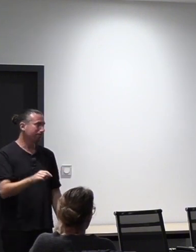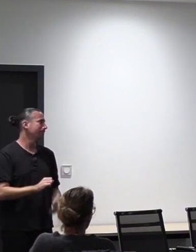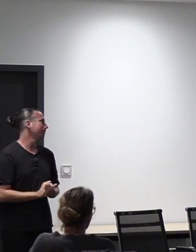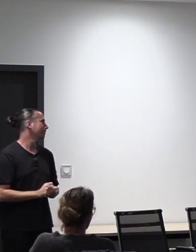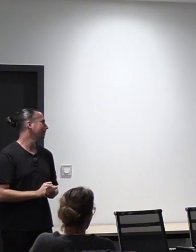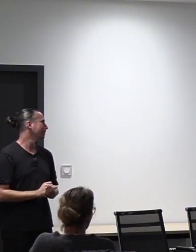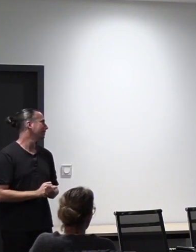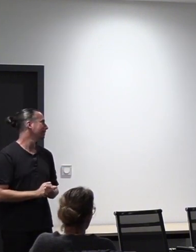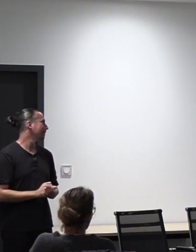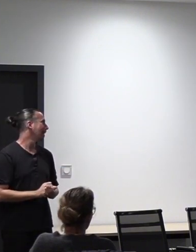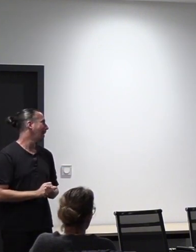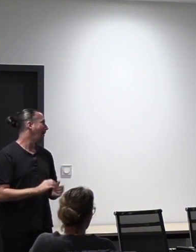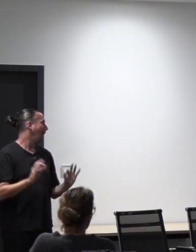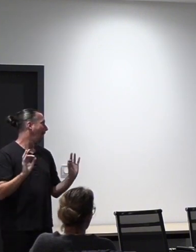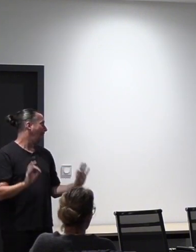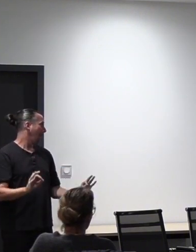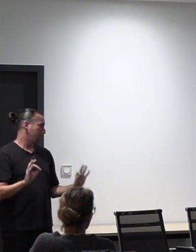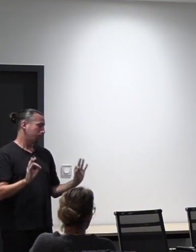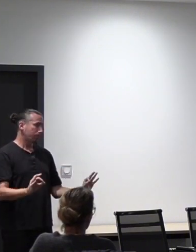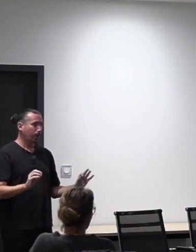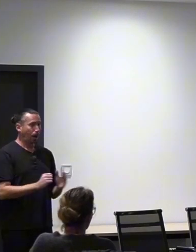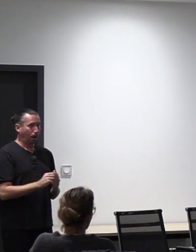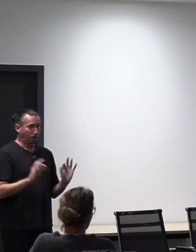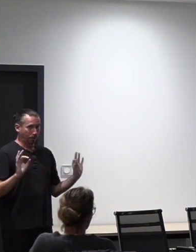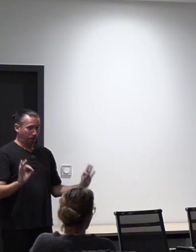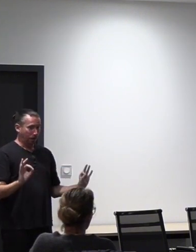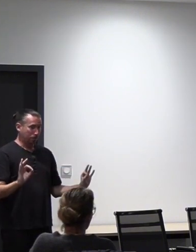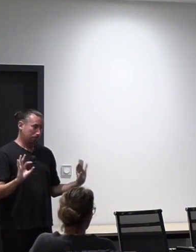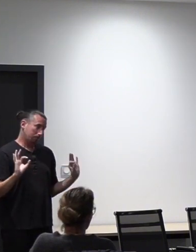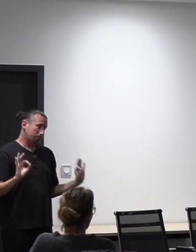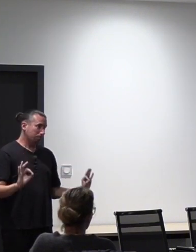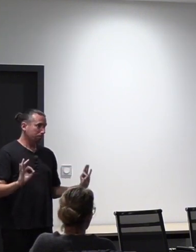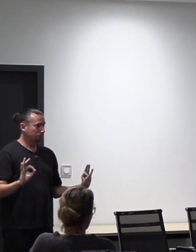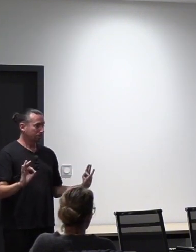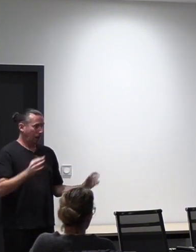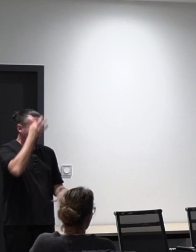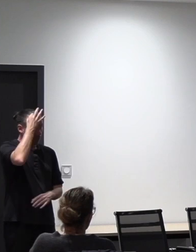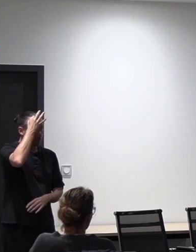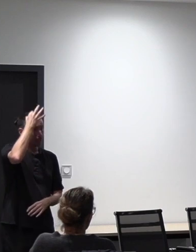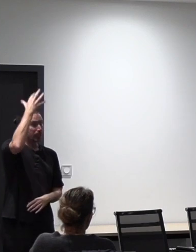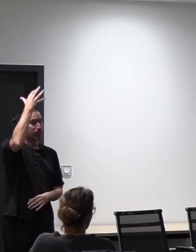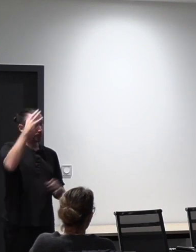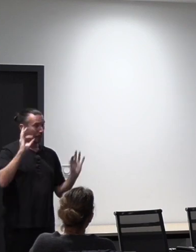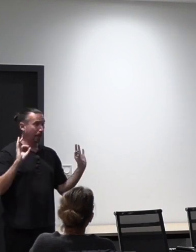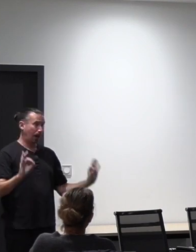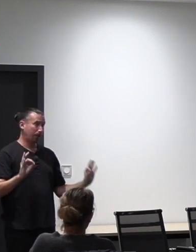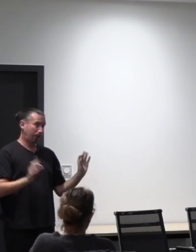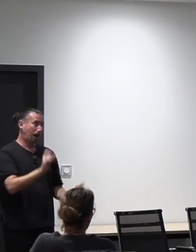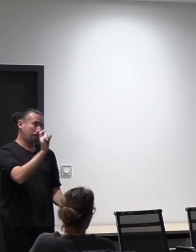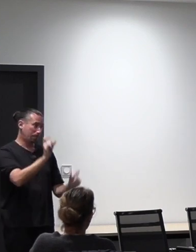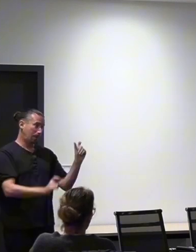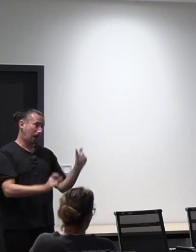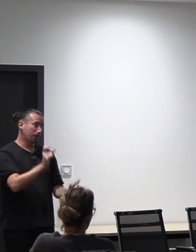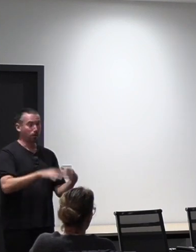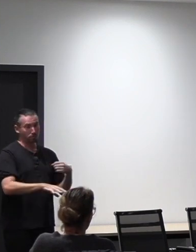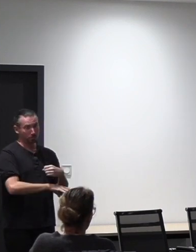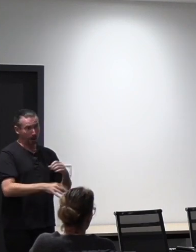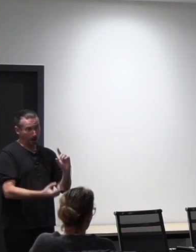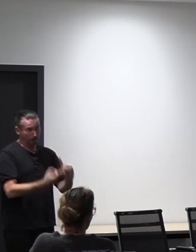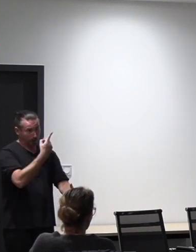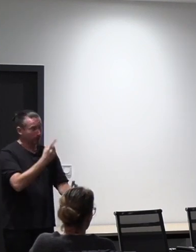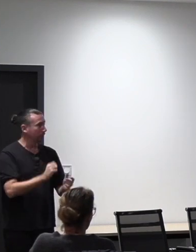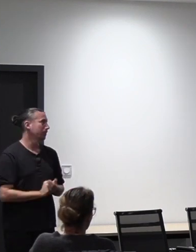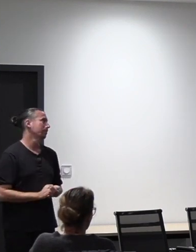la dignité des personnes est fondamentale. C'est écrit dans notre Constitution. Et vous savez que le